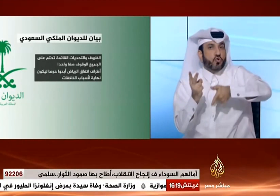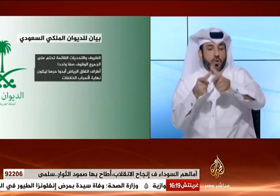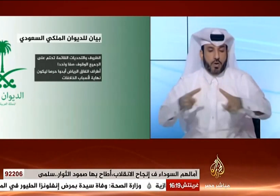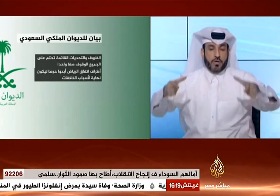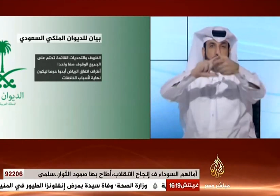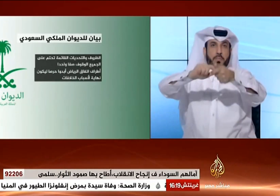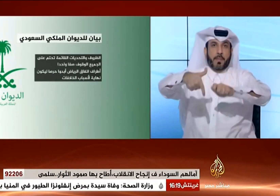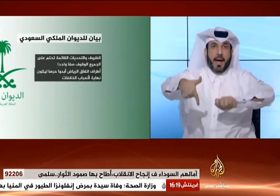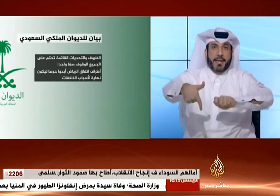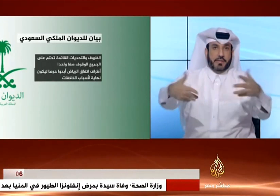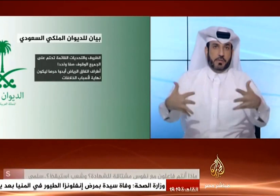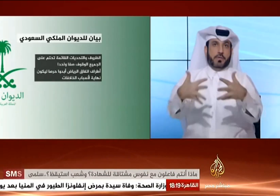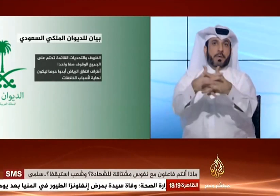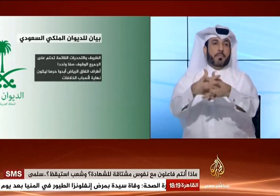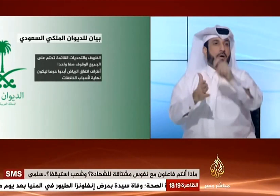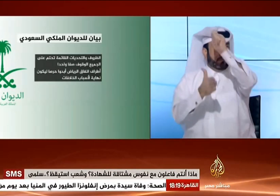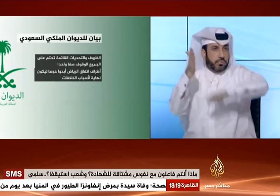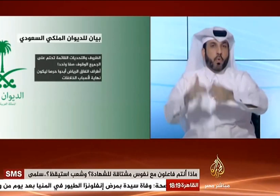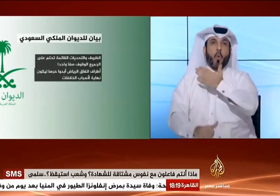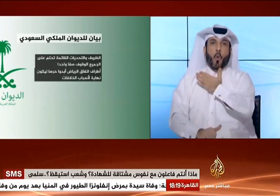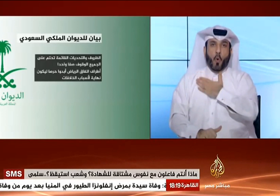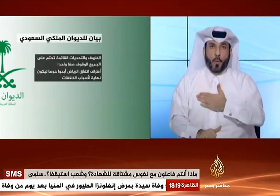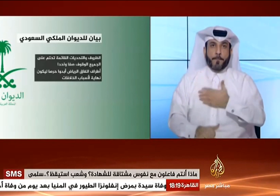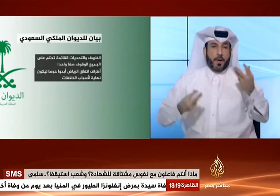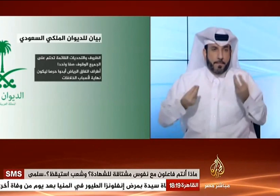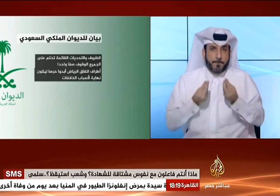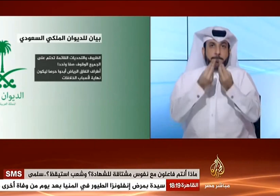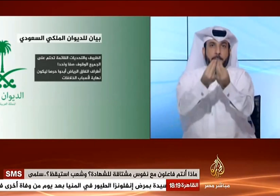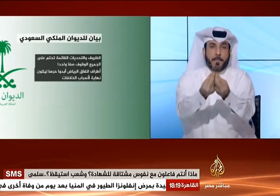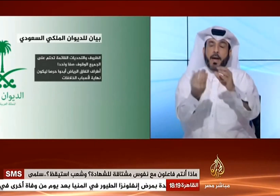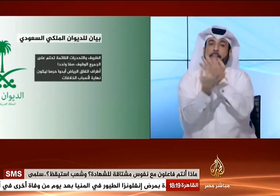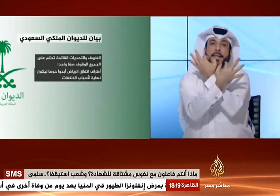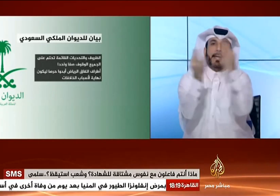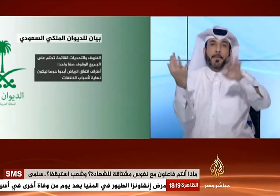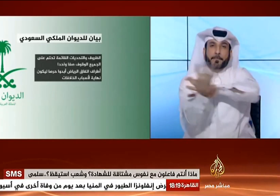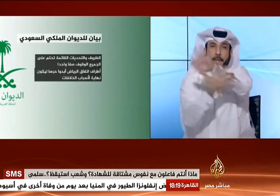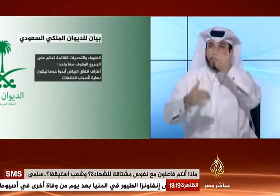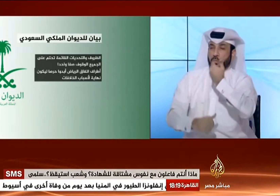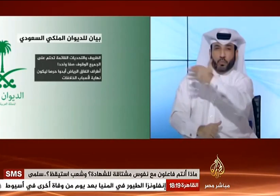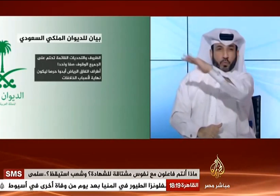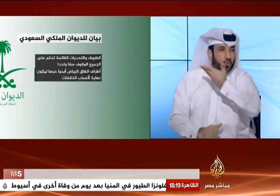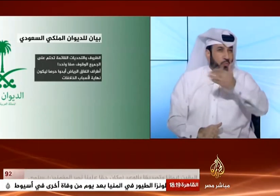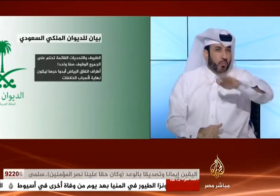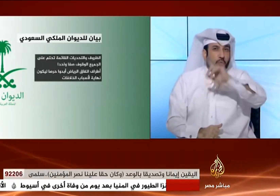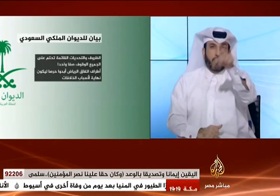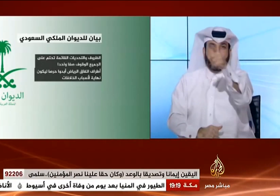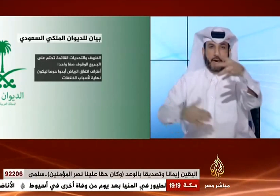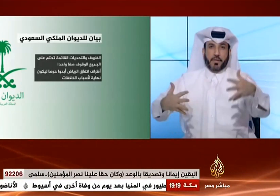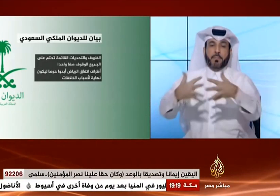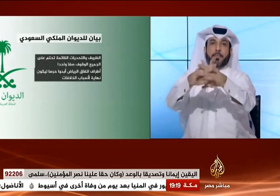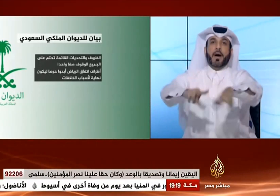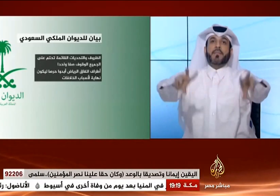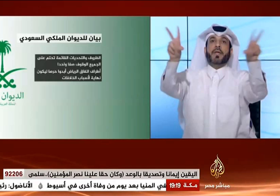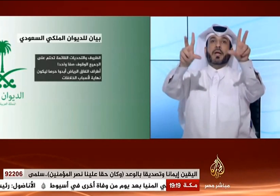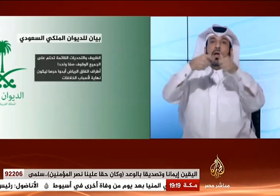اتفاق الرياضي التكميلي ابدو حرصا على ان يكون منهيا لكافه اسباب الخلافات الطارئه وان تكون